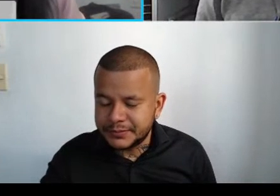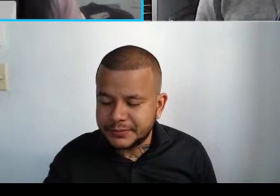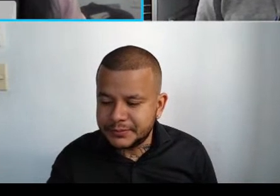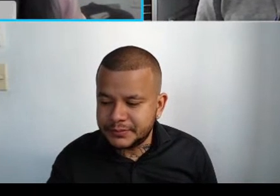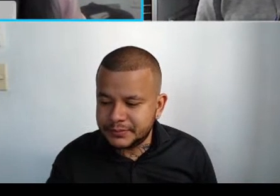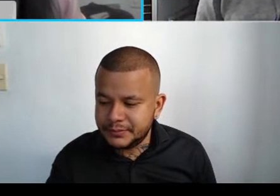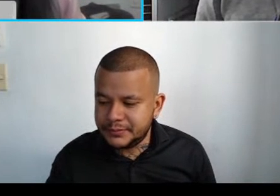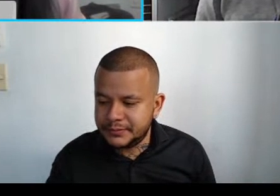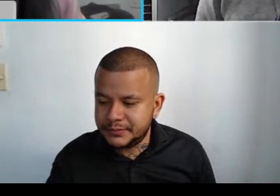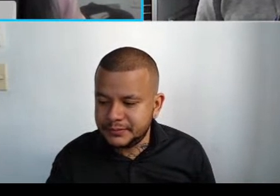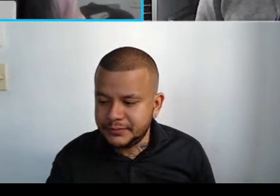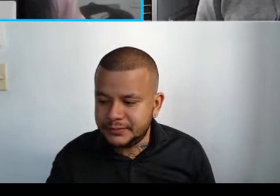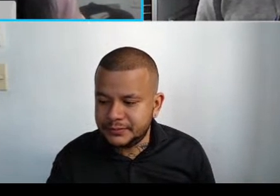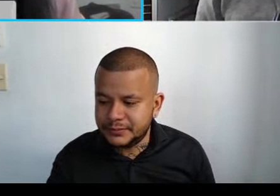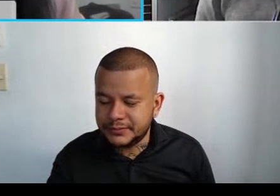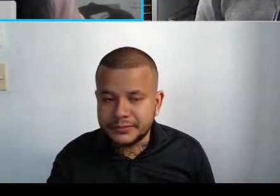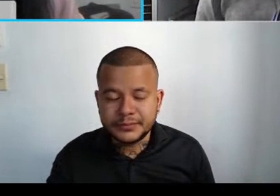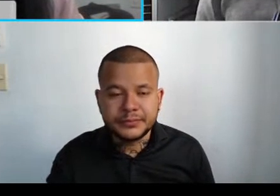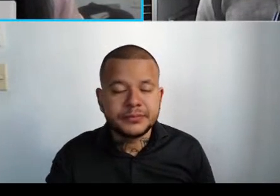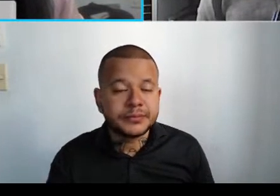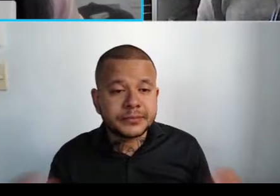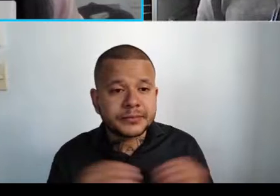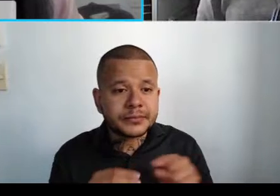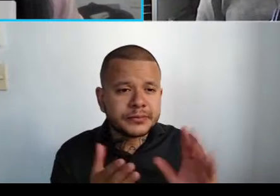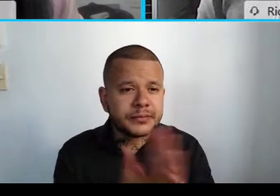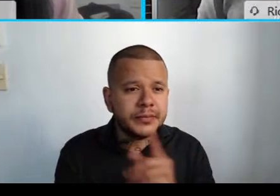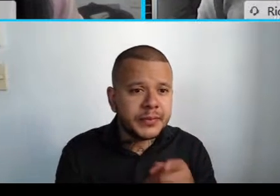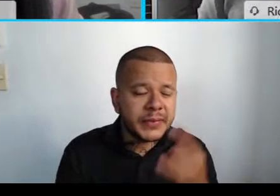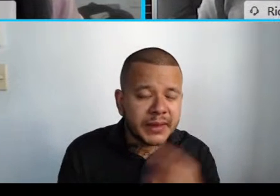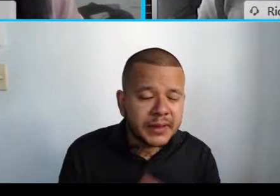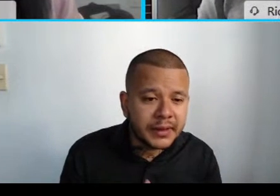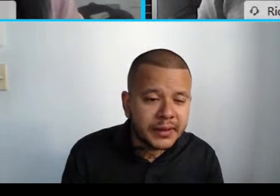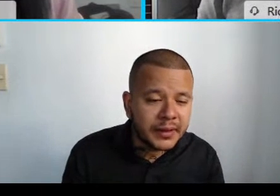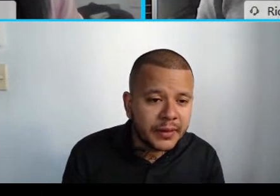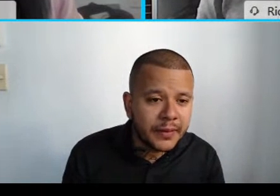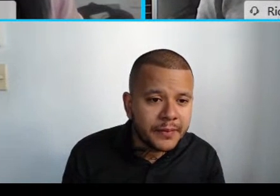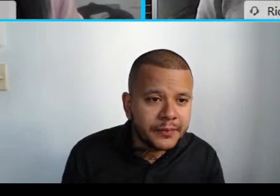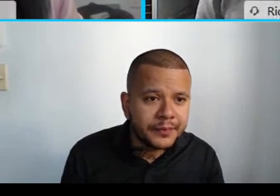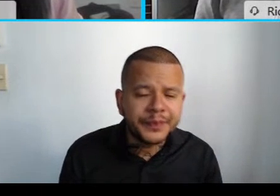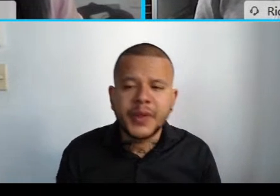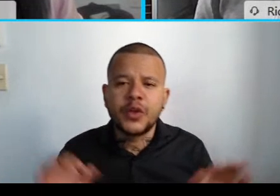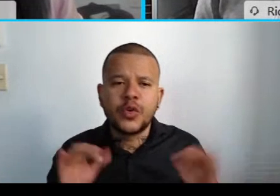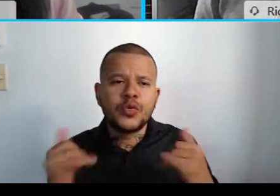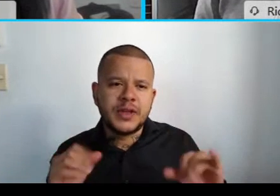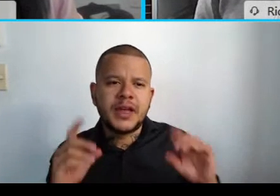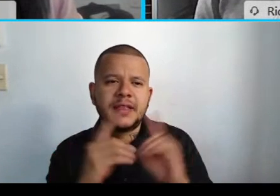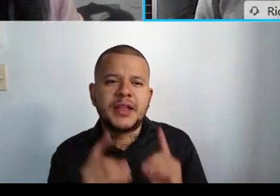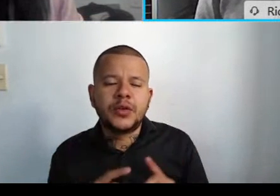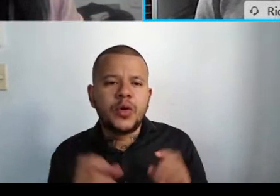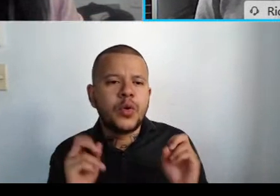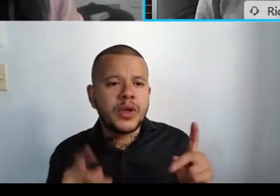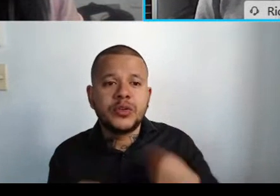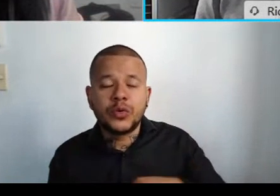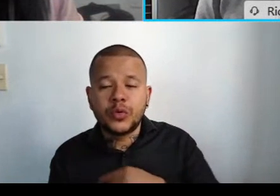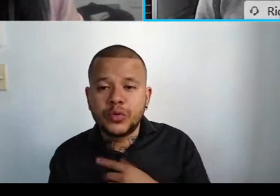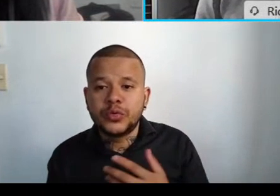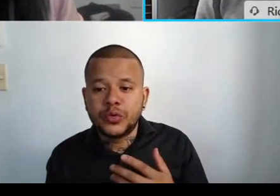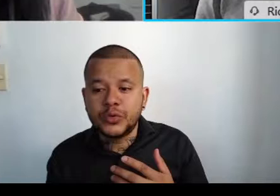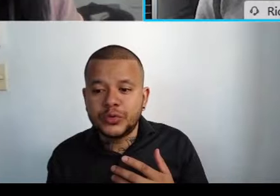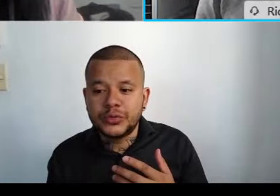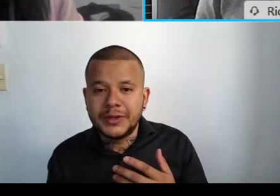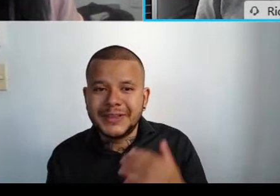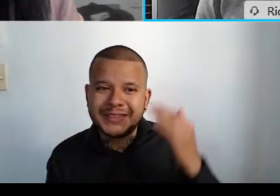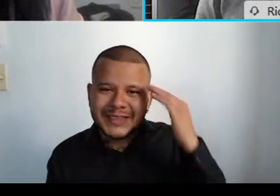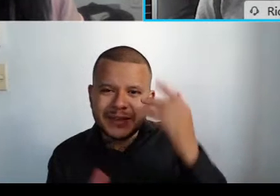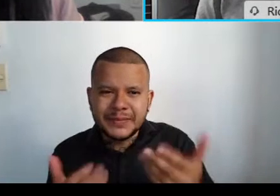¿Me estabas comentando algo, Ricardo? Perdóname. No, tranquila, no, ya diste los datos. Es que queríamos escuchar esos indicadores